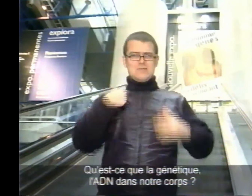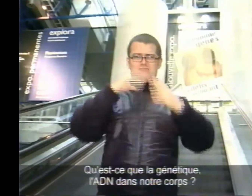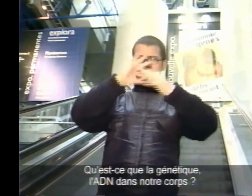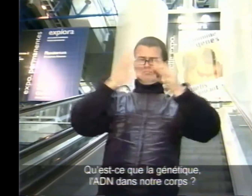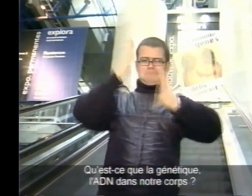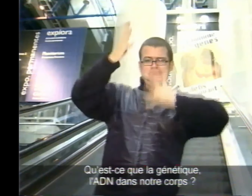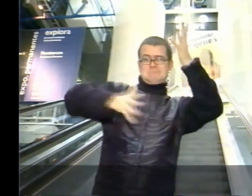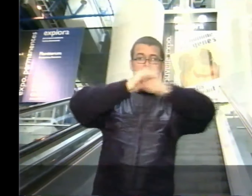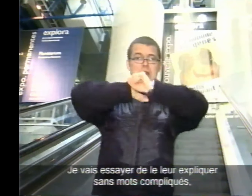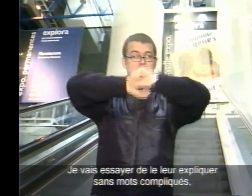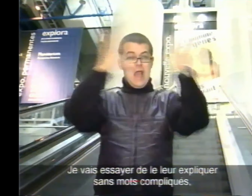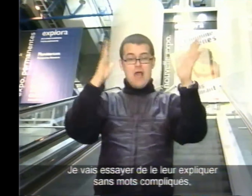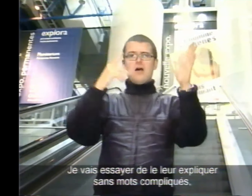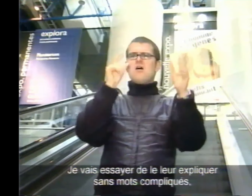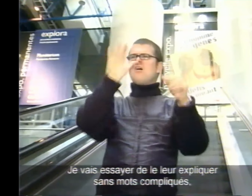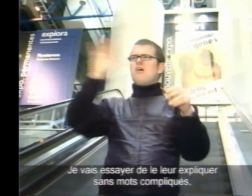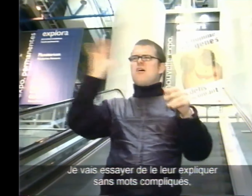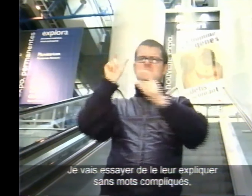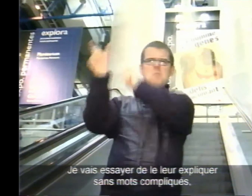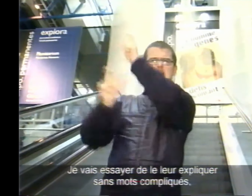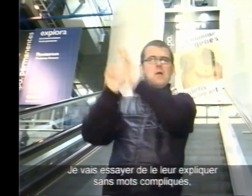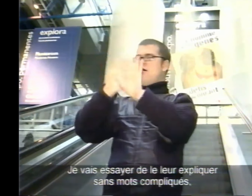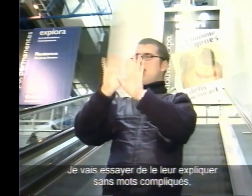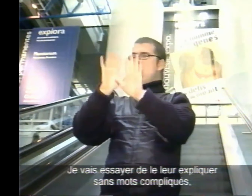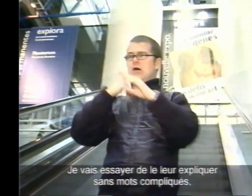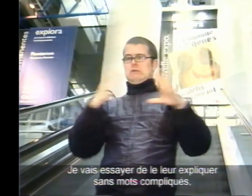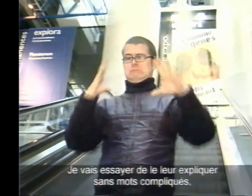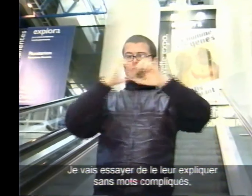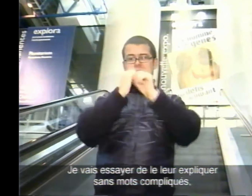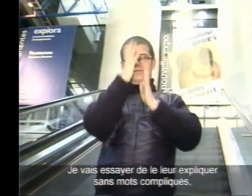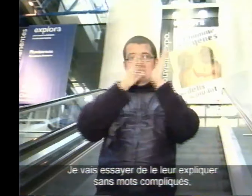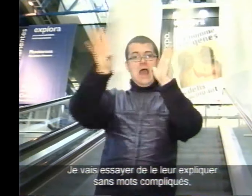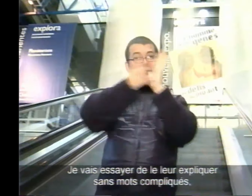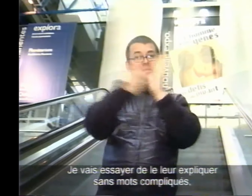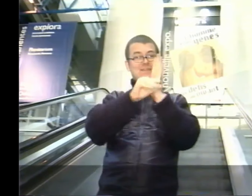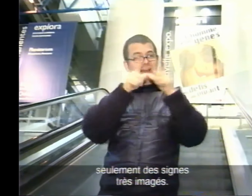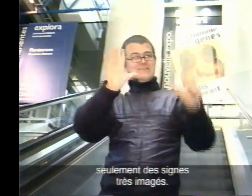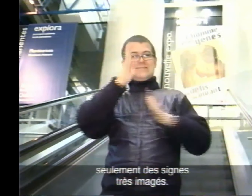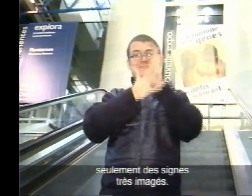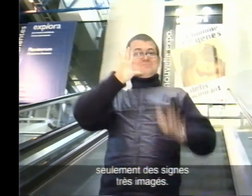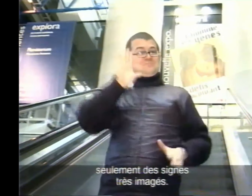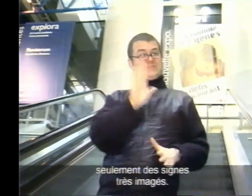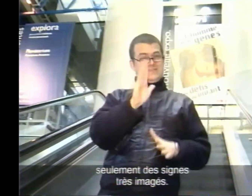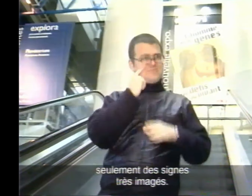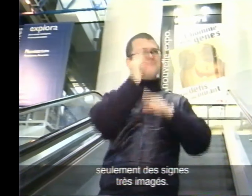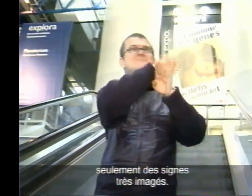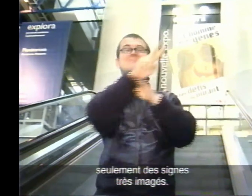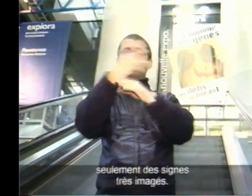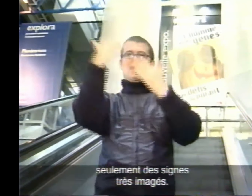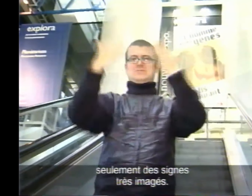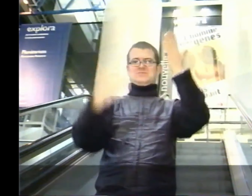dans le corps ? Je vais essayer de le leur expliquer clairement, sans utiliser de mots compliqués, seulement des signes très imagés.